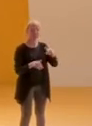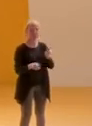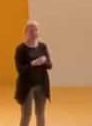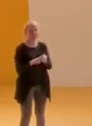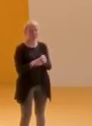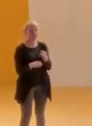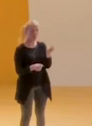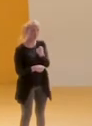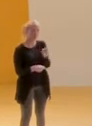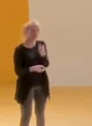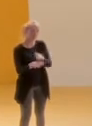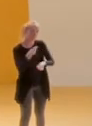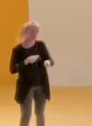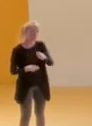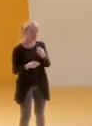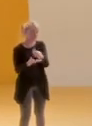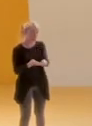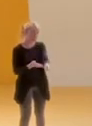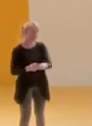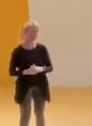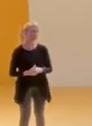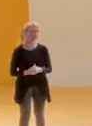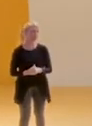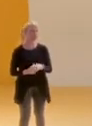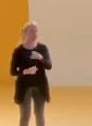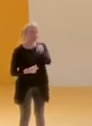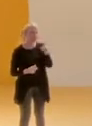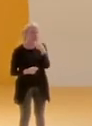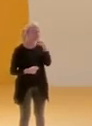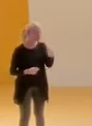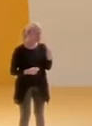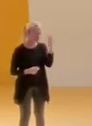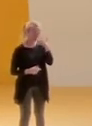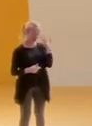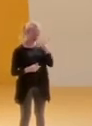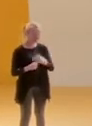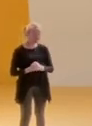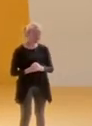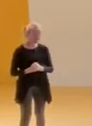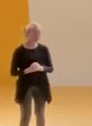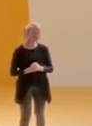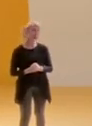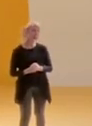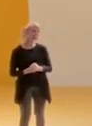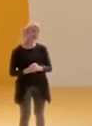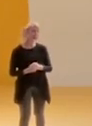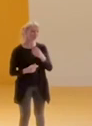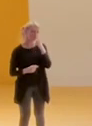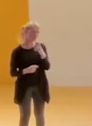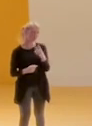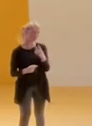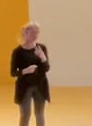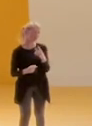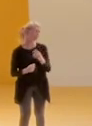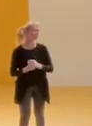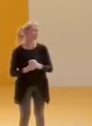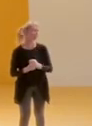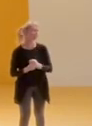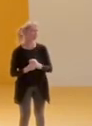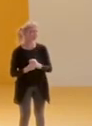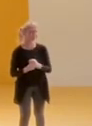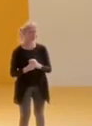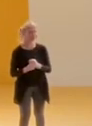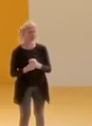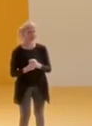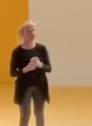wcale ich transportować no zapytalibyście państwo szaleństwo No to popatrzmy na fridman